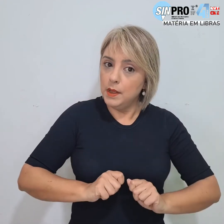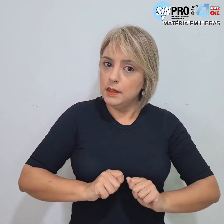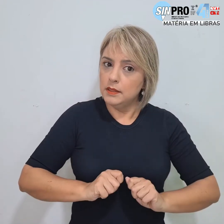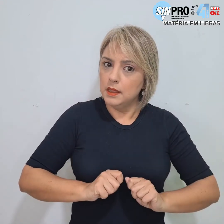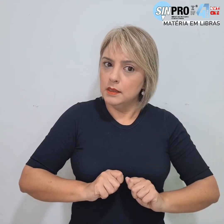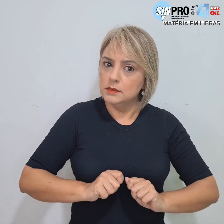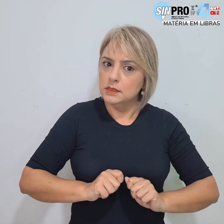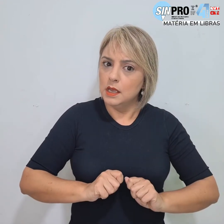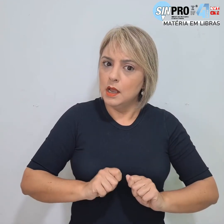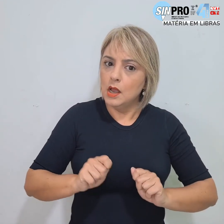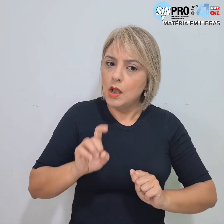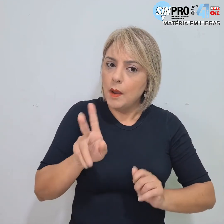Congresso Nacional.